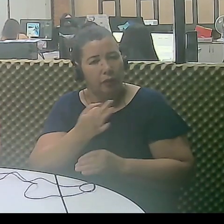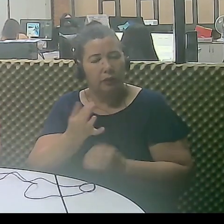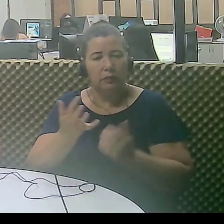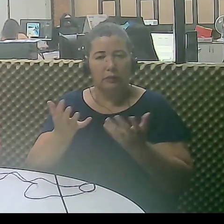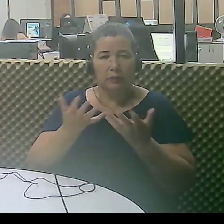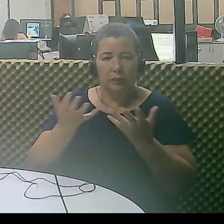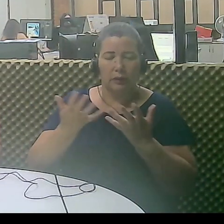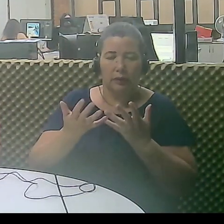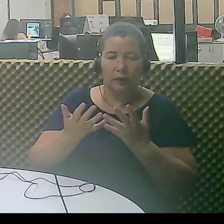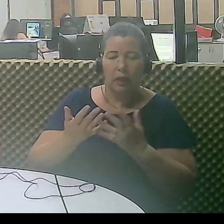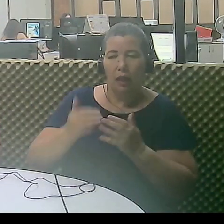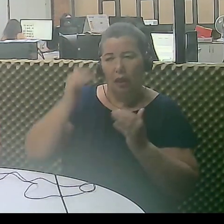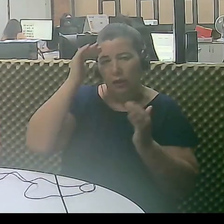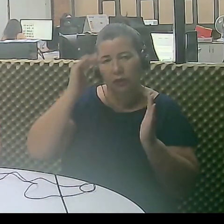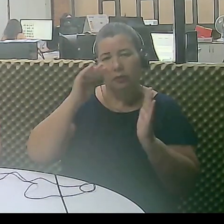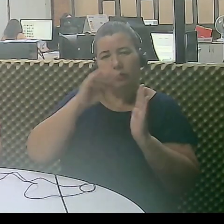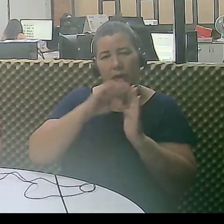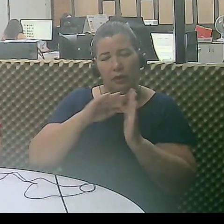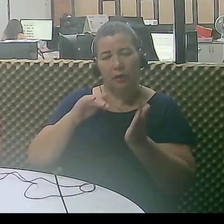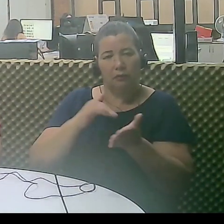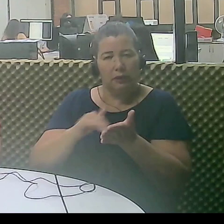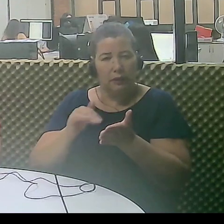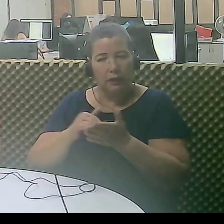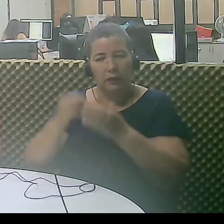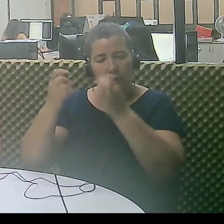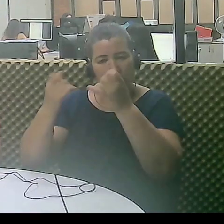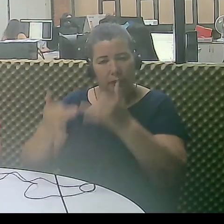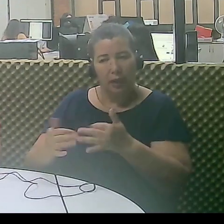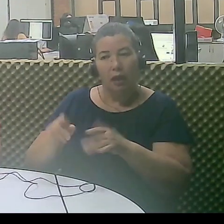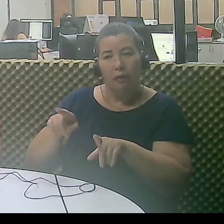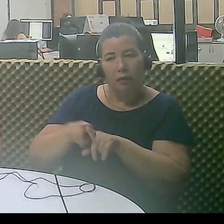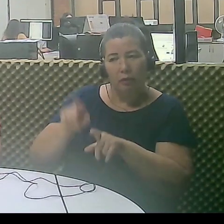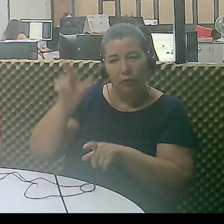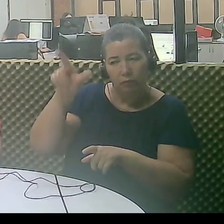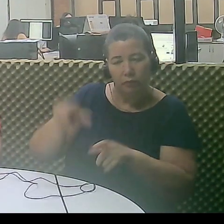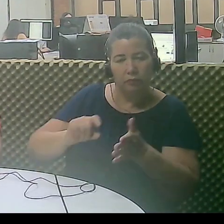da secretaria e de acordo com a atividade inscrita.